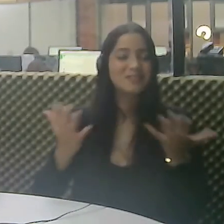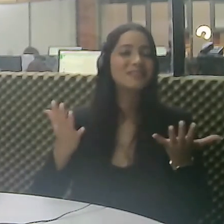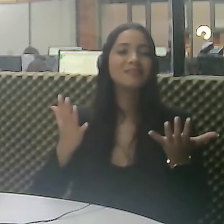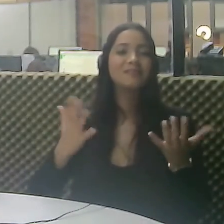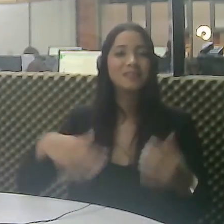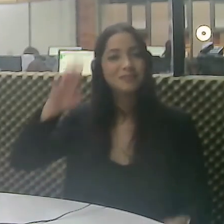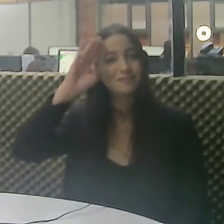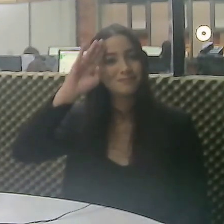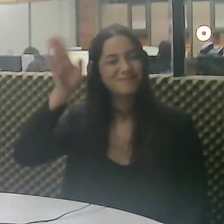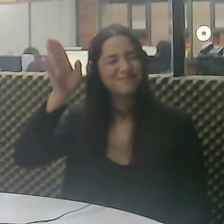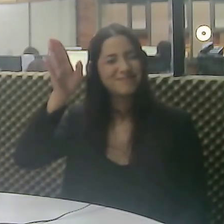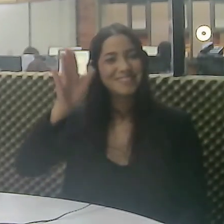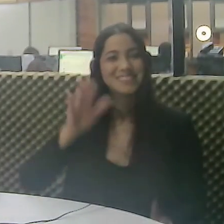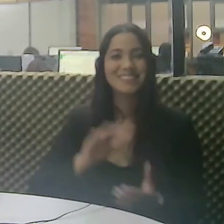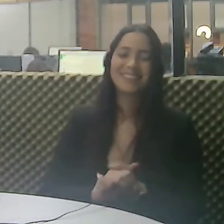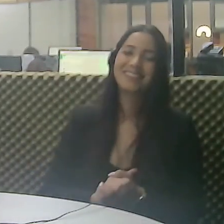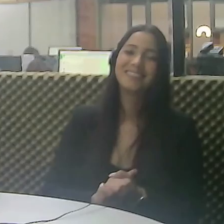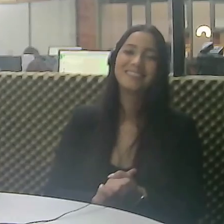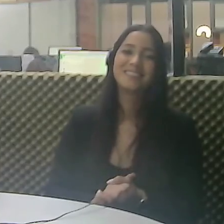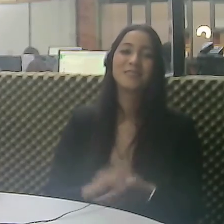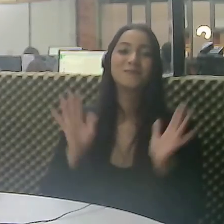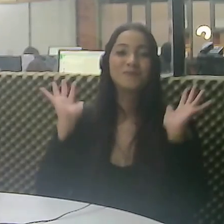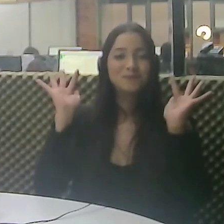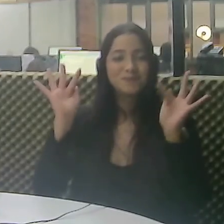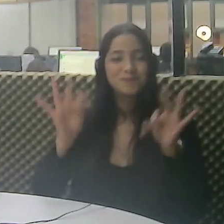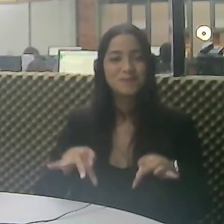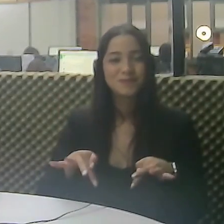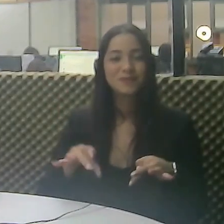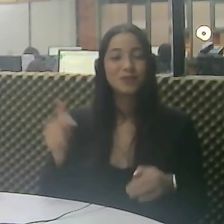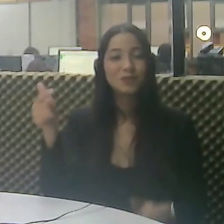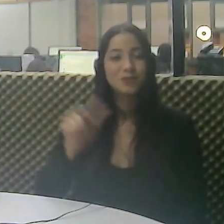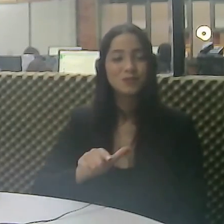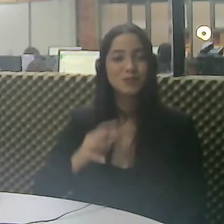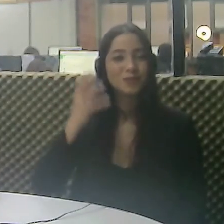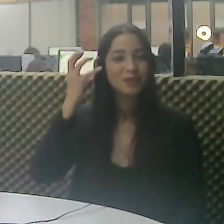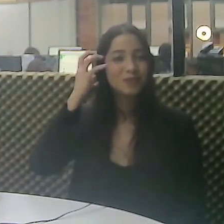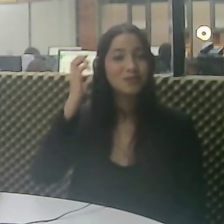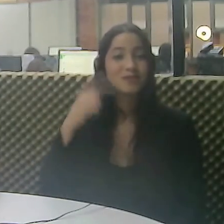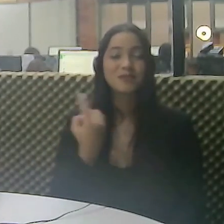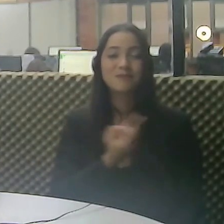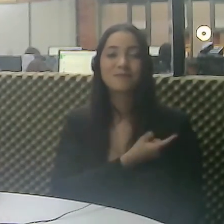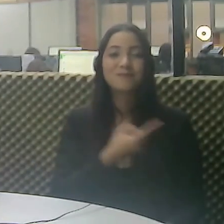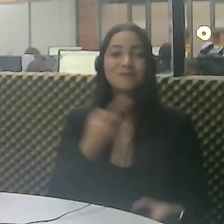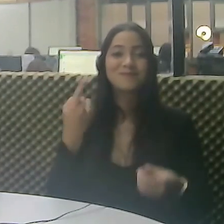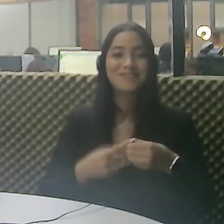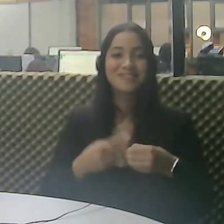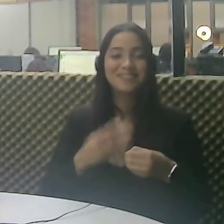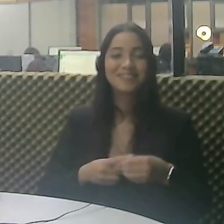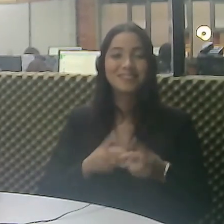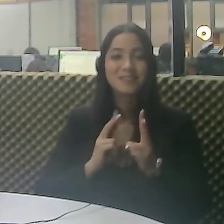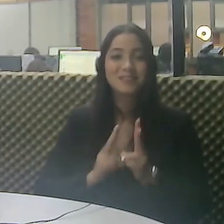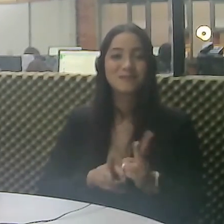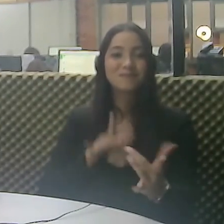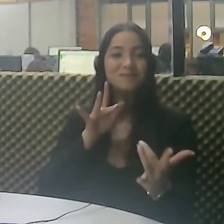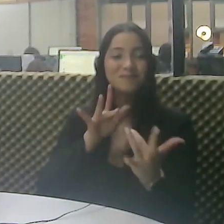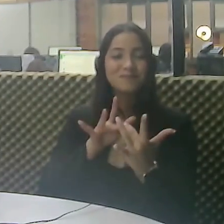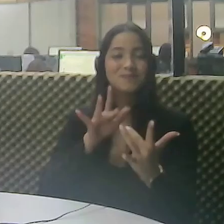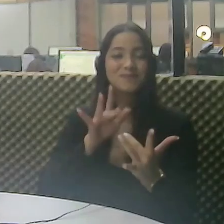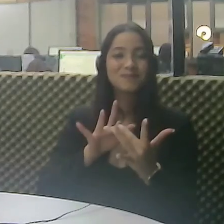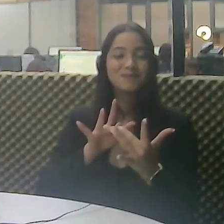fazer bem até a próxima fica por aqui mais uma edição do programa da Rádio nossa cidade